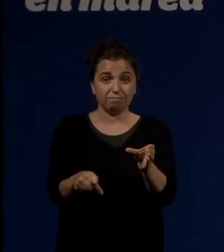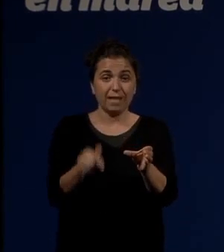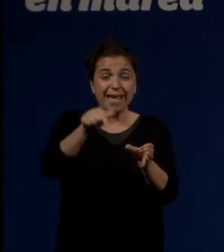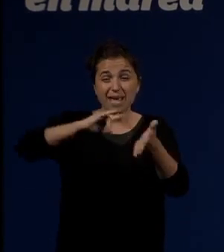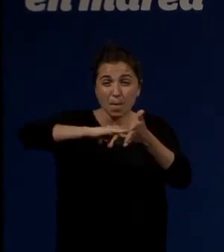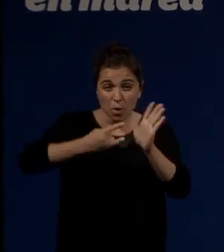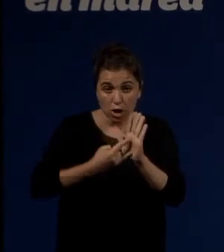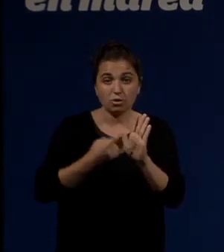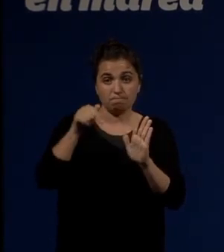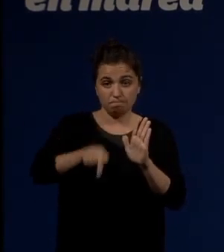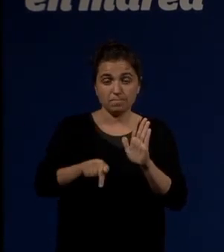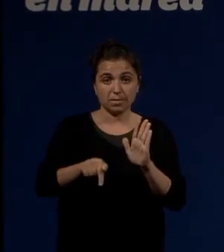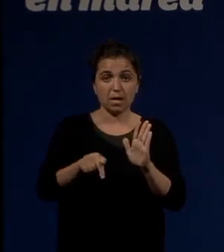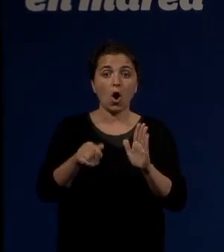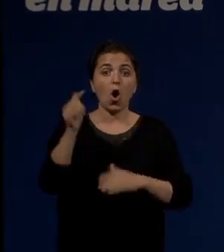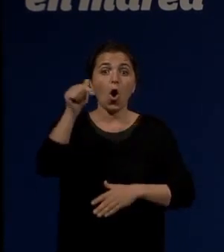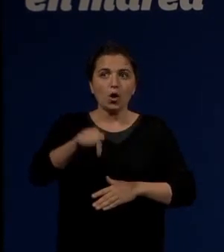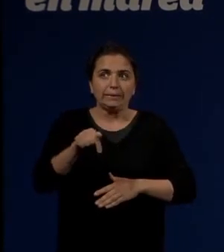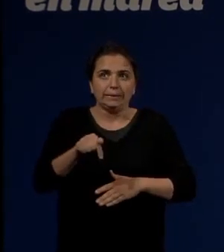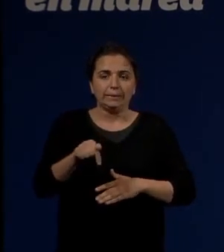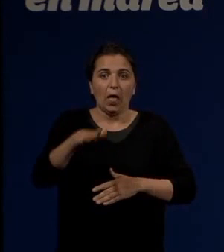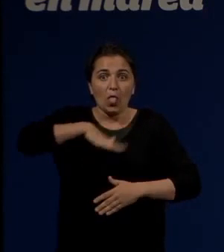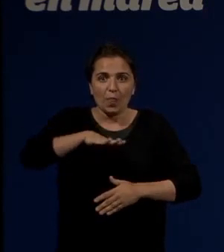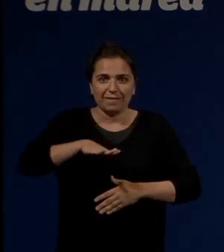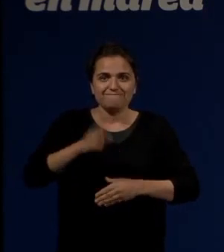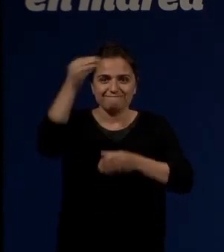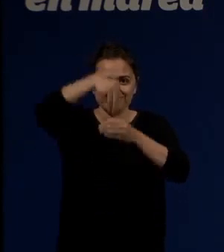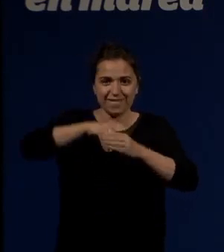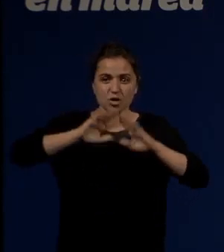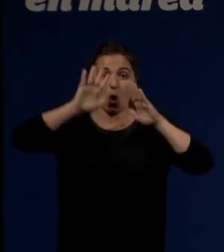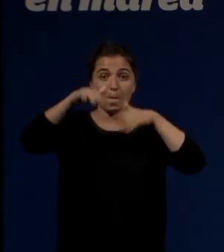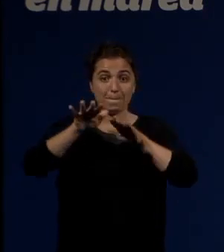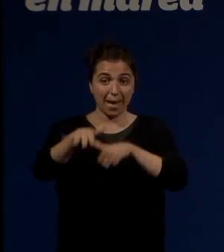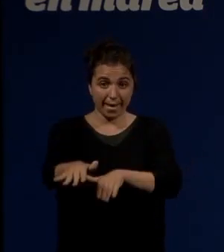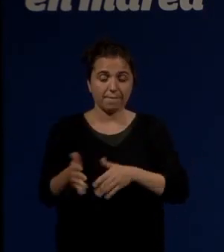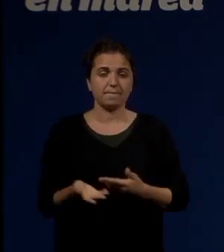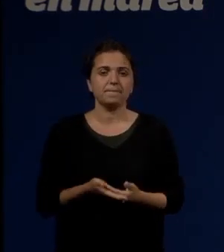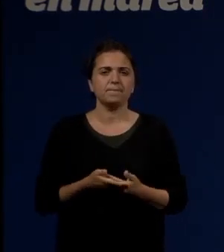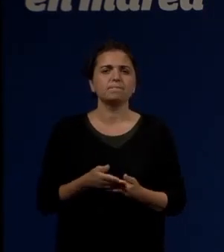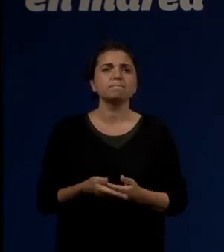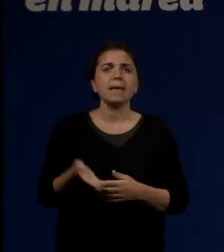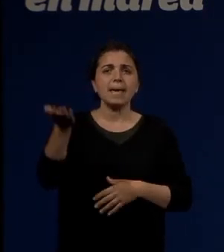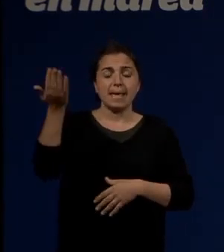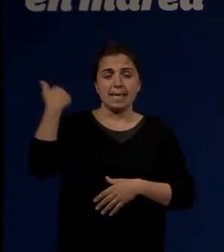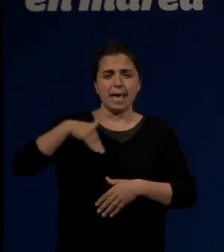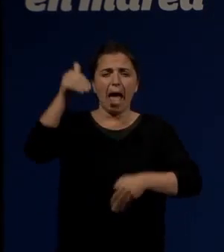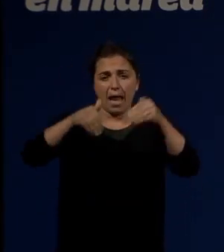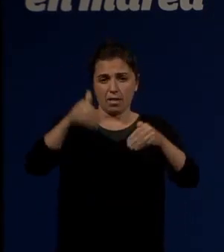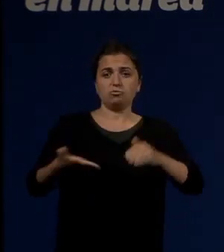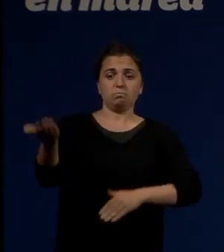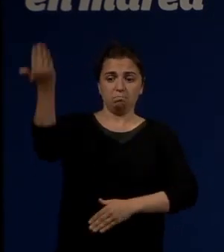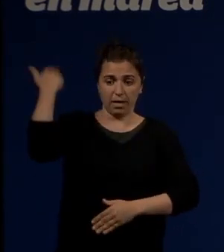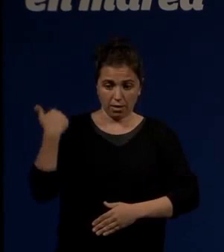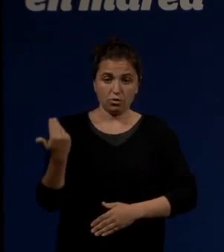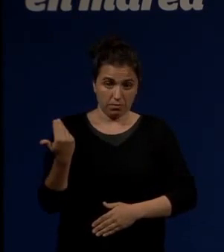neste proxecto que é o que hoxe chamamos En Marea, que fai xa nas anteriores eleccións autonómicas empezou